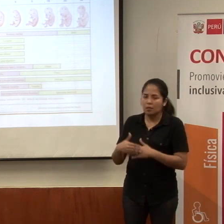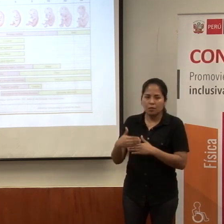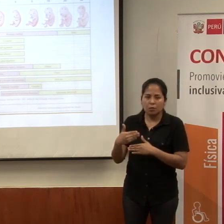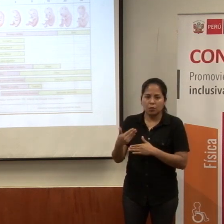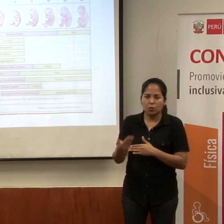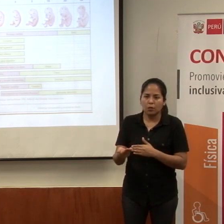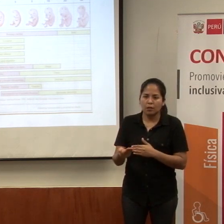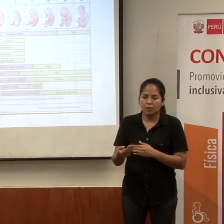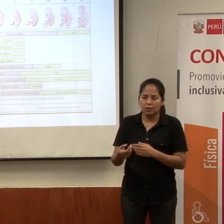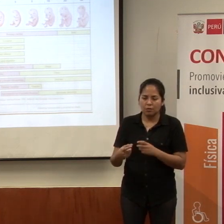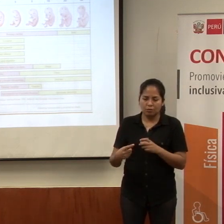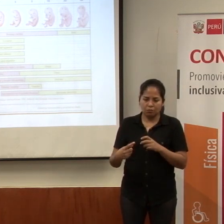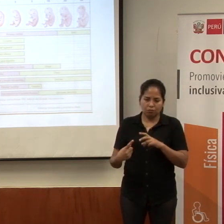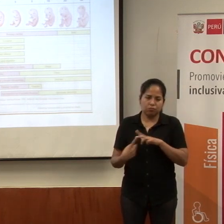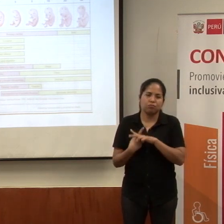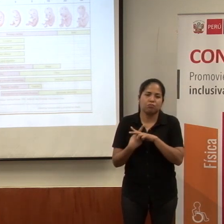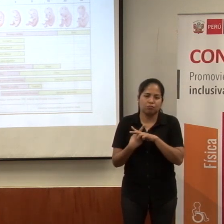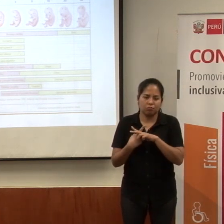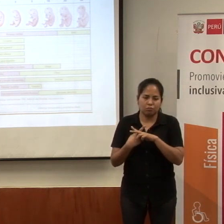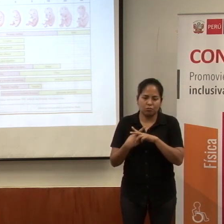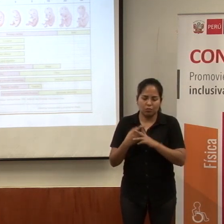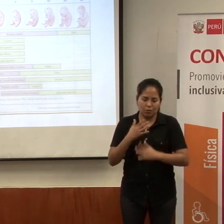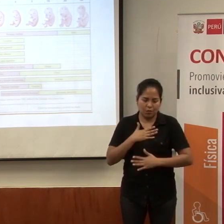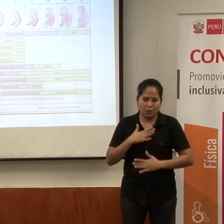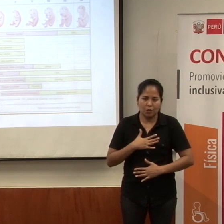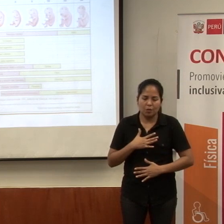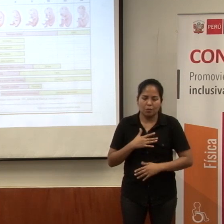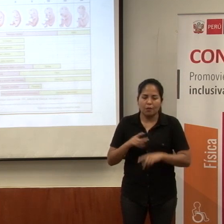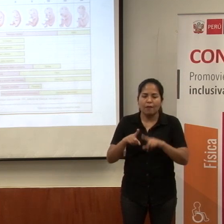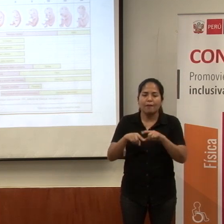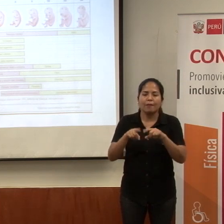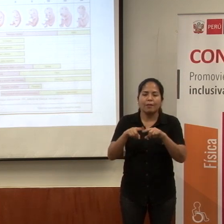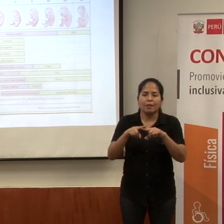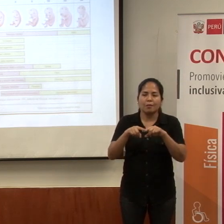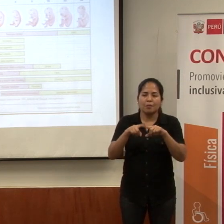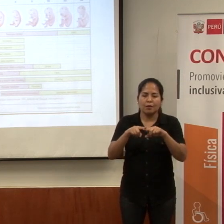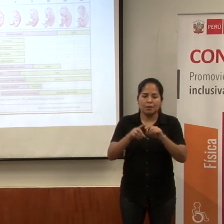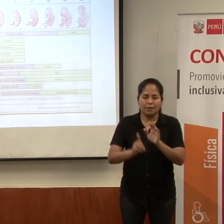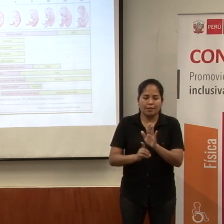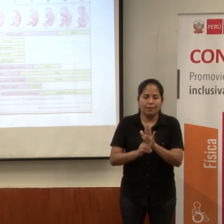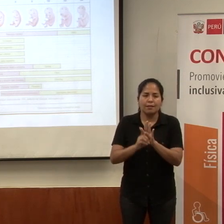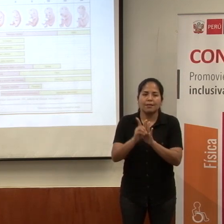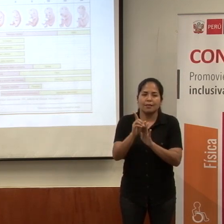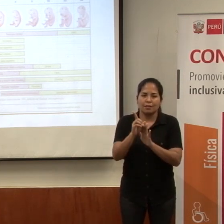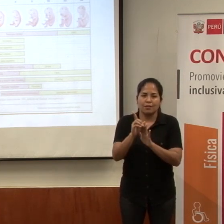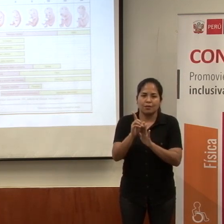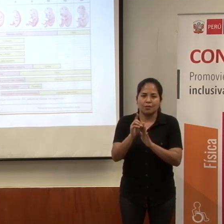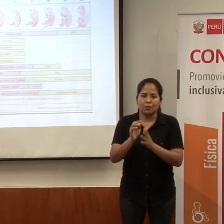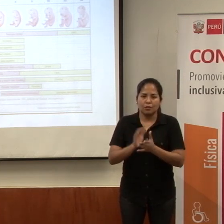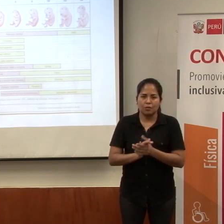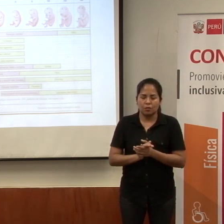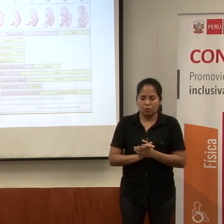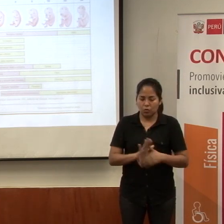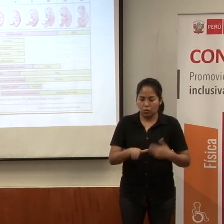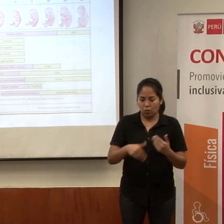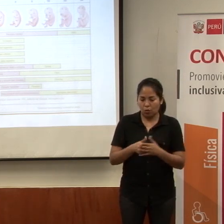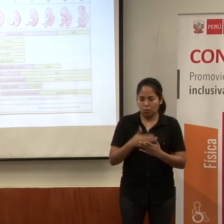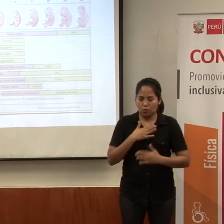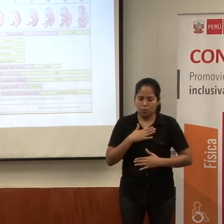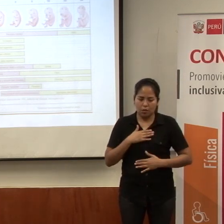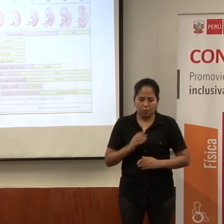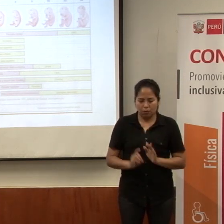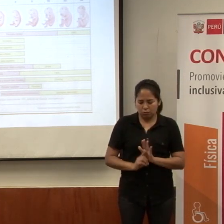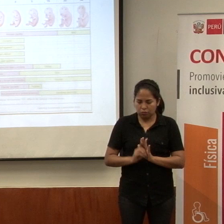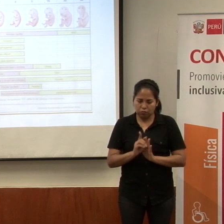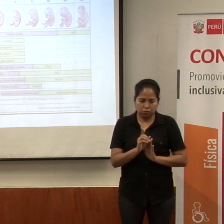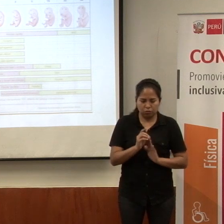las lesiones que pueden ponerse sobre el cuerpo dependen del momento del desarrollo. No todos los órganos se desarrollan al mismo momento,